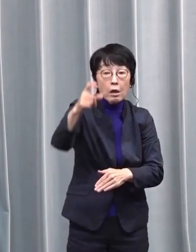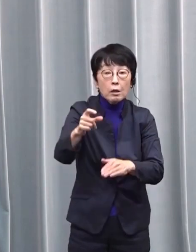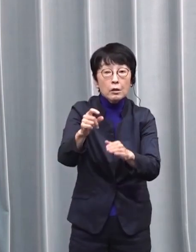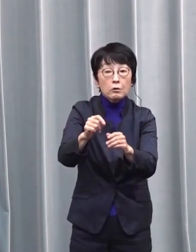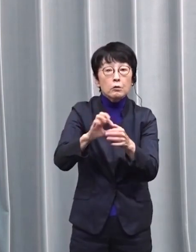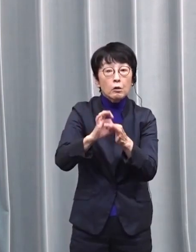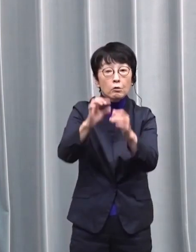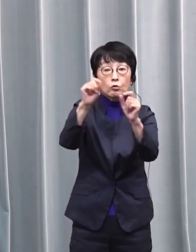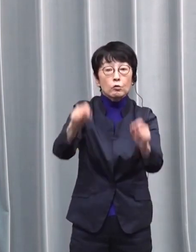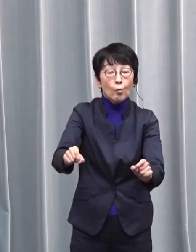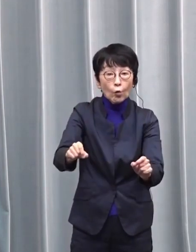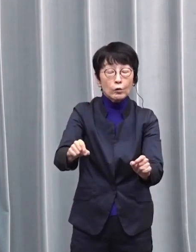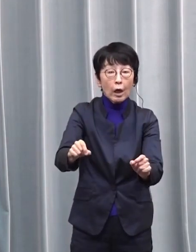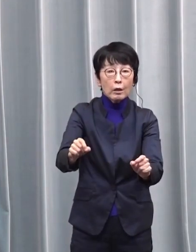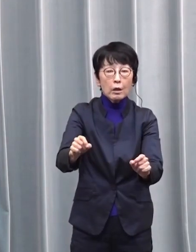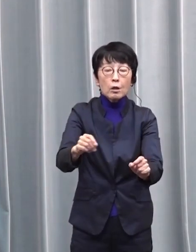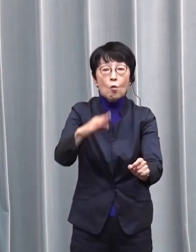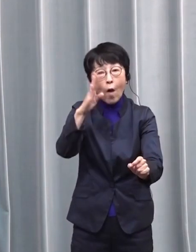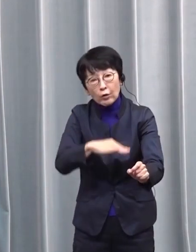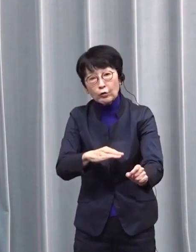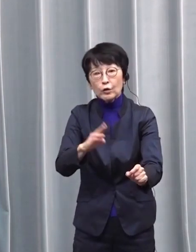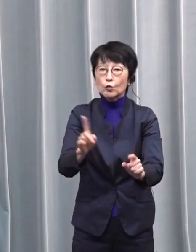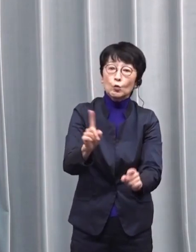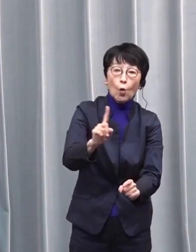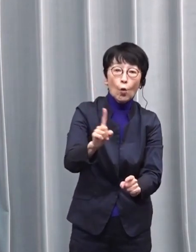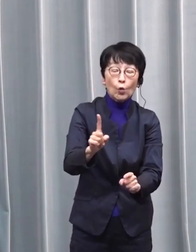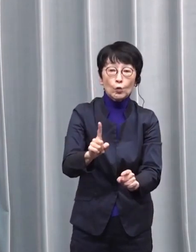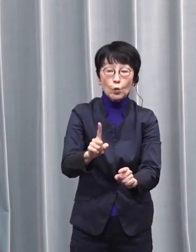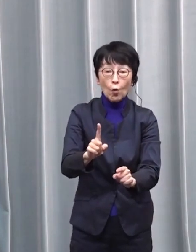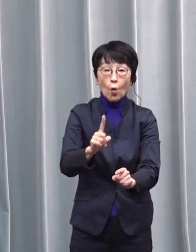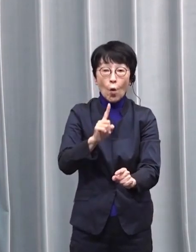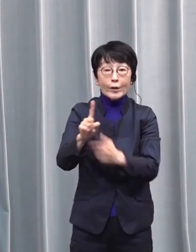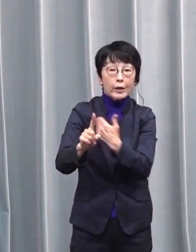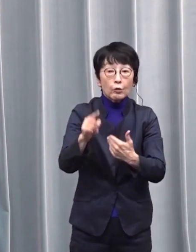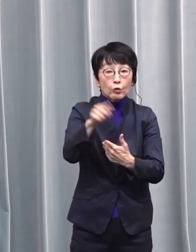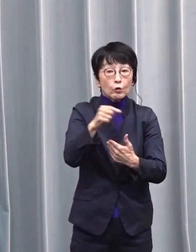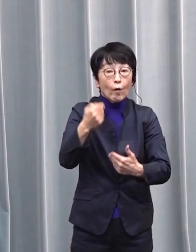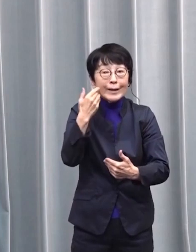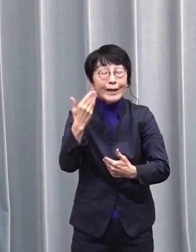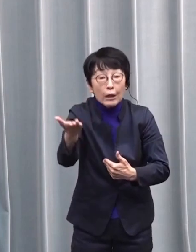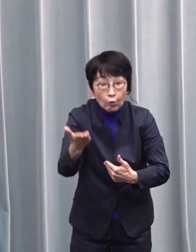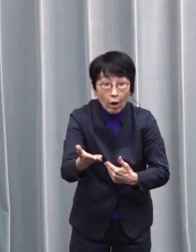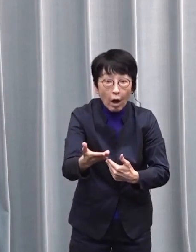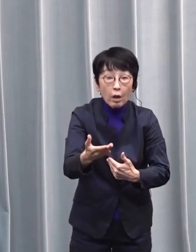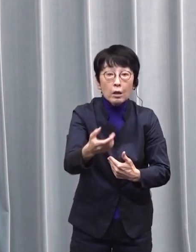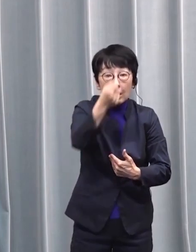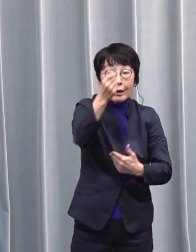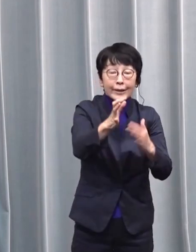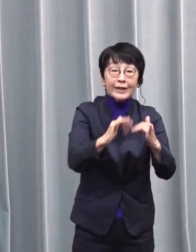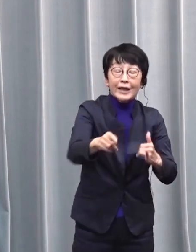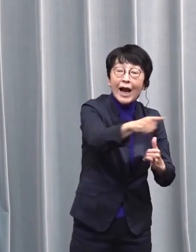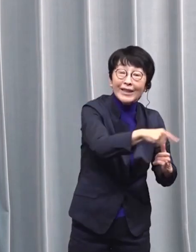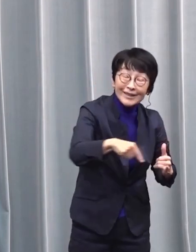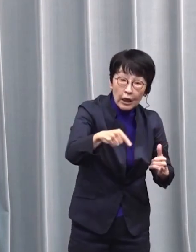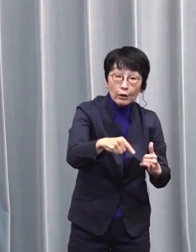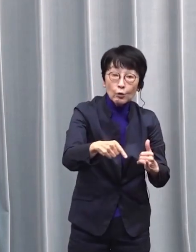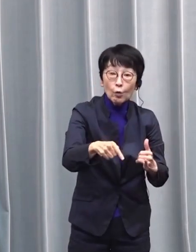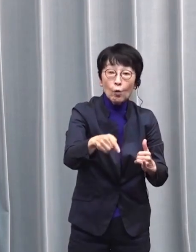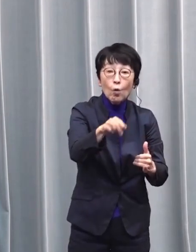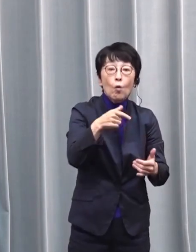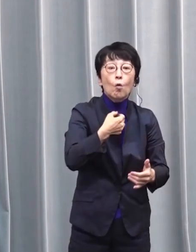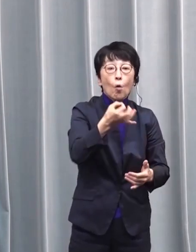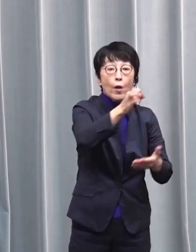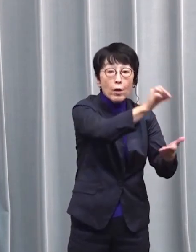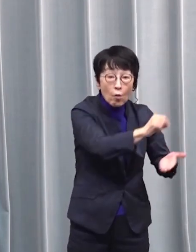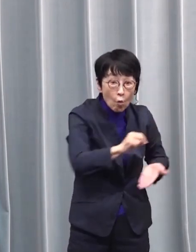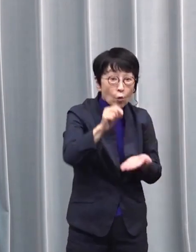するのか。私はこれ被害者たちの声をそのまま届けてるんですよ。やらないでいいでは済まされないんじゃないでしょうか。いかが